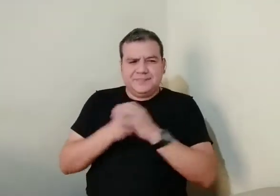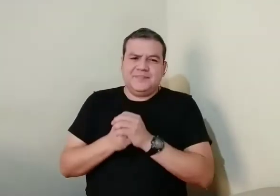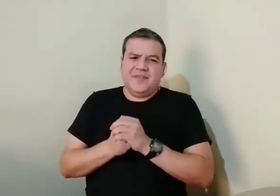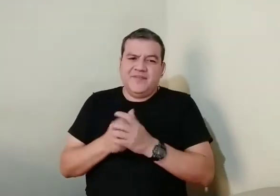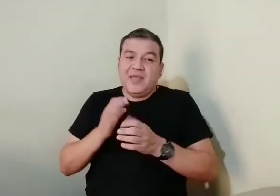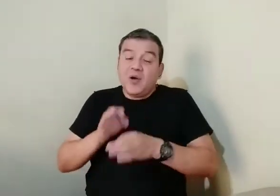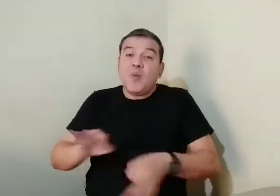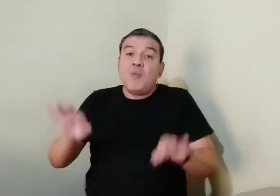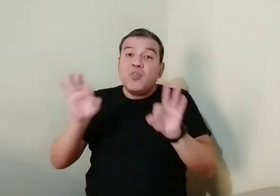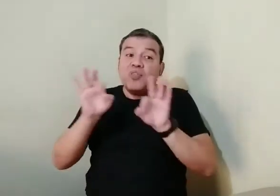transmitirlos.